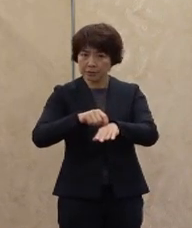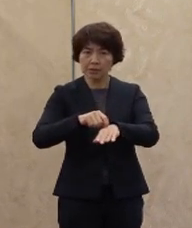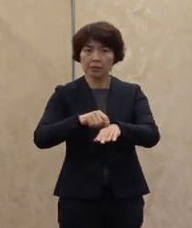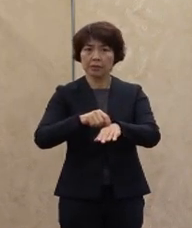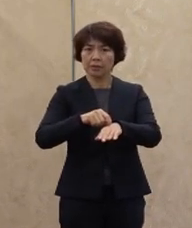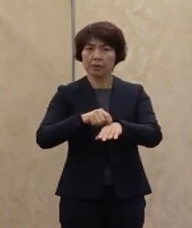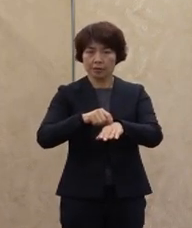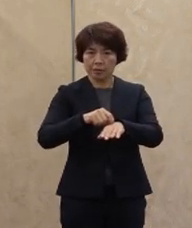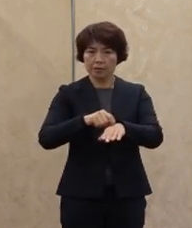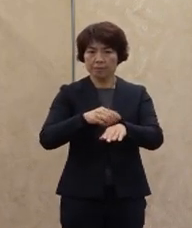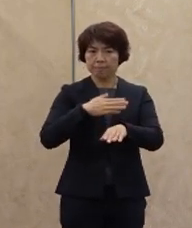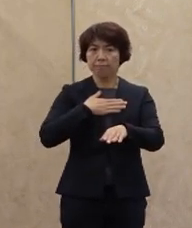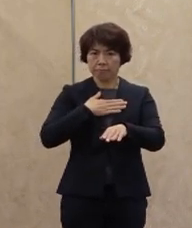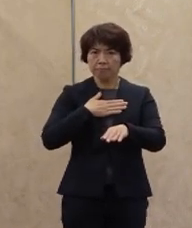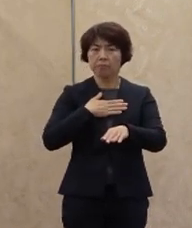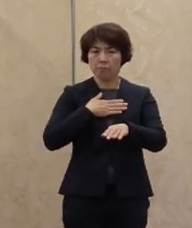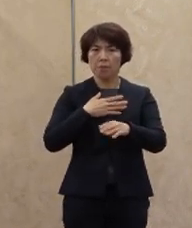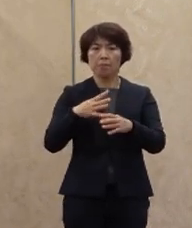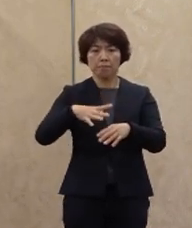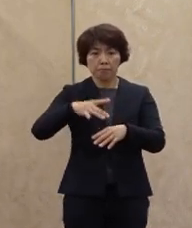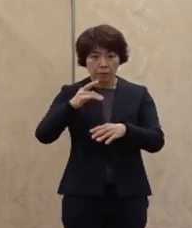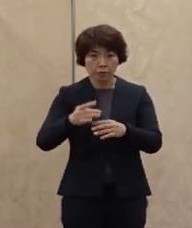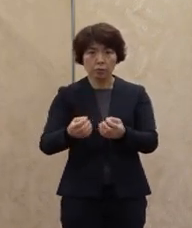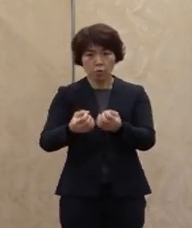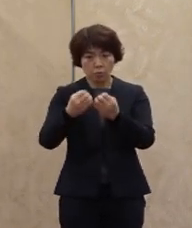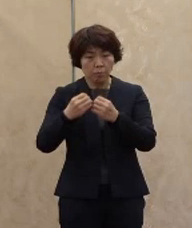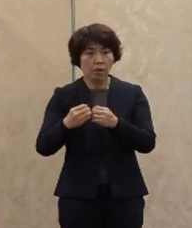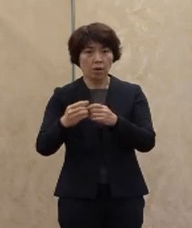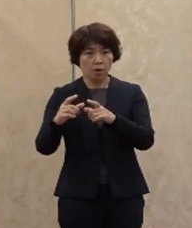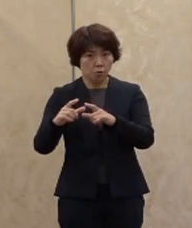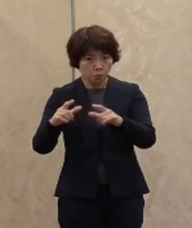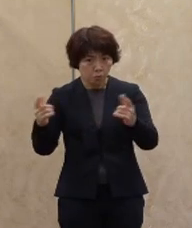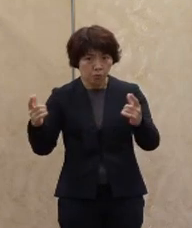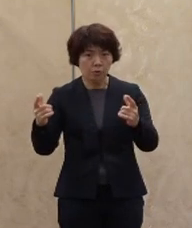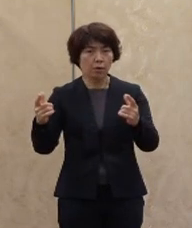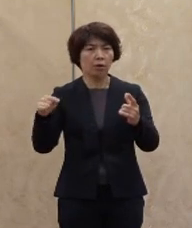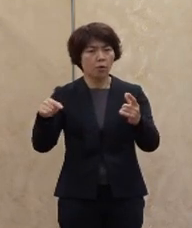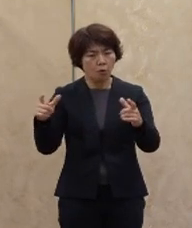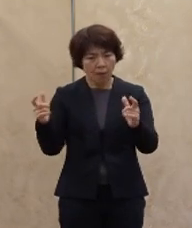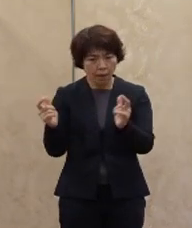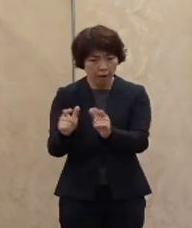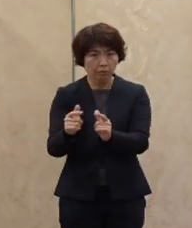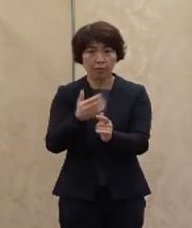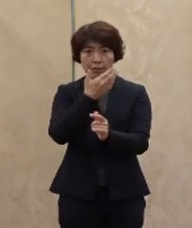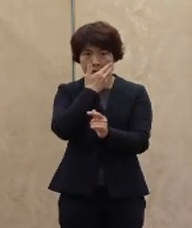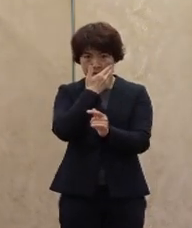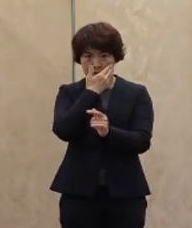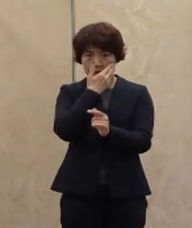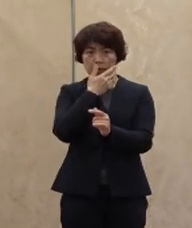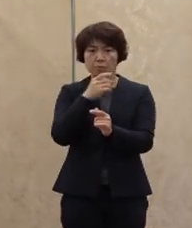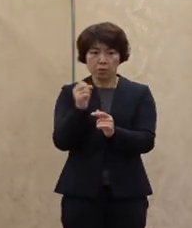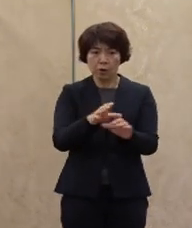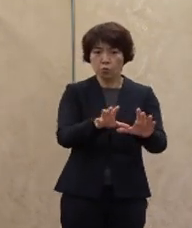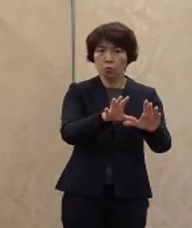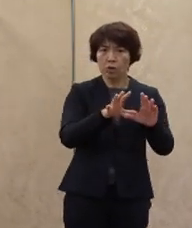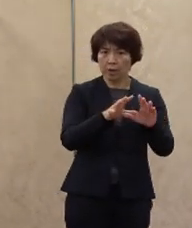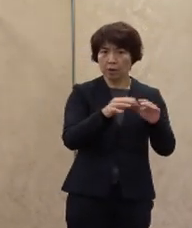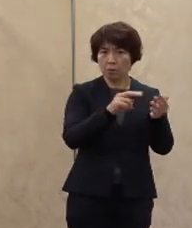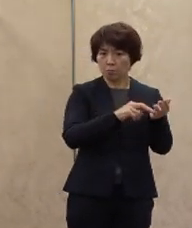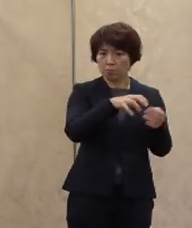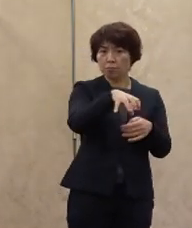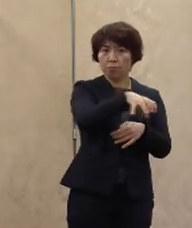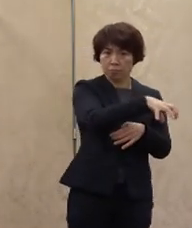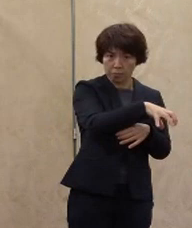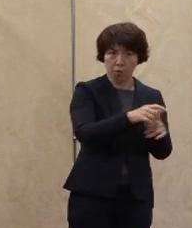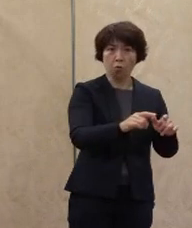中で分子としての陽性者を減らすのがまず一番大事だけど、分母としてのこの数を増やしていくという意味でもちょっと民